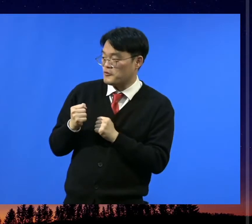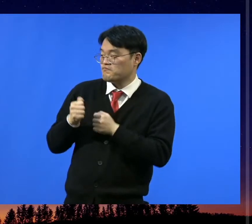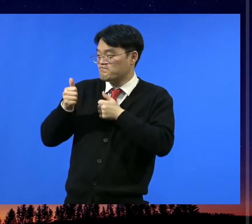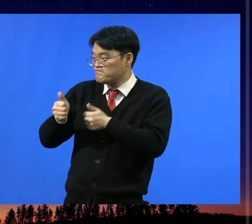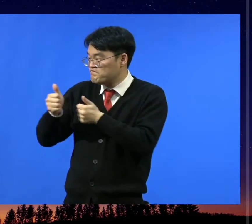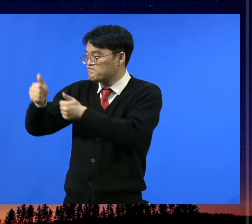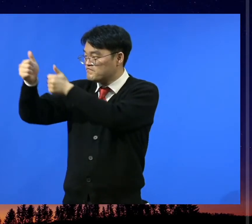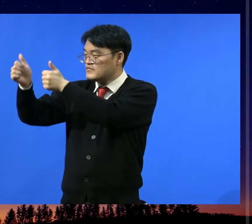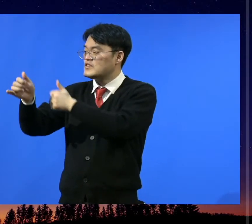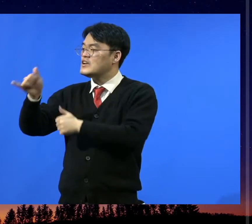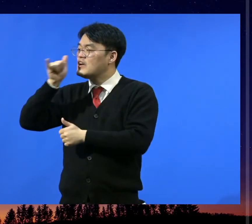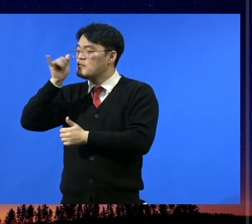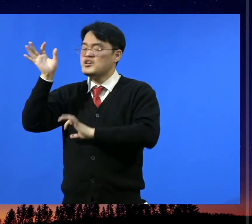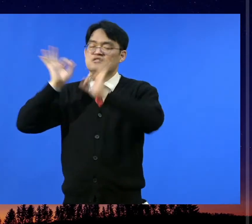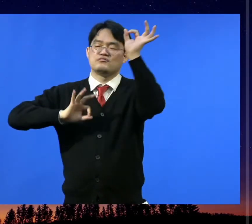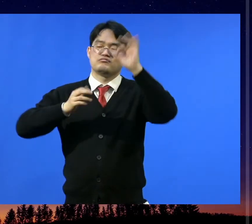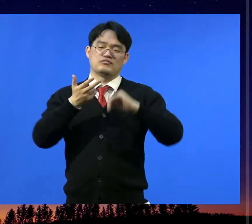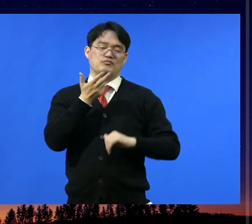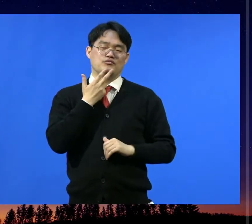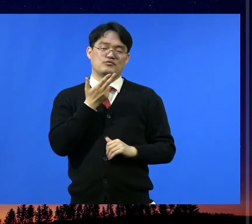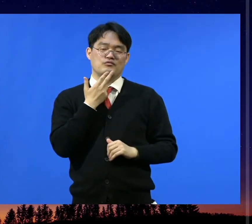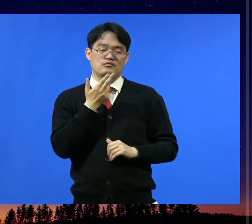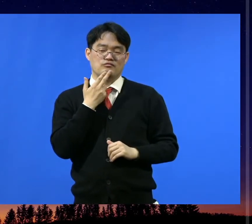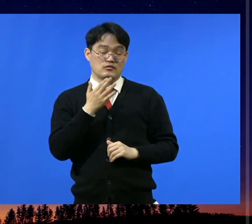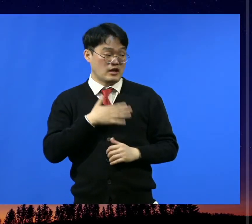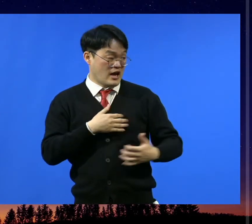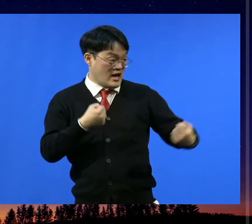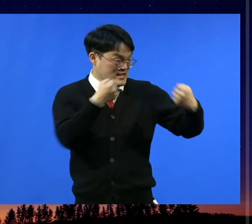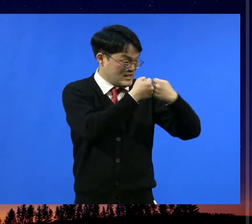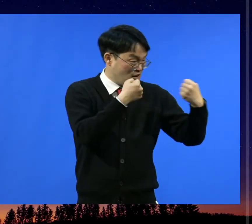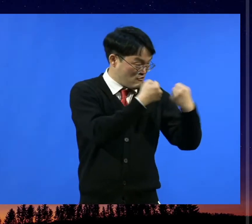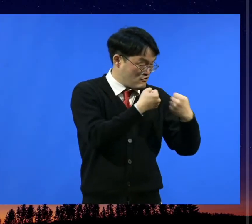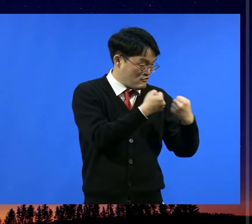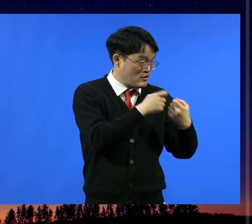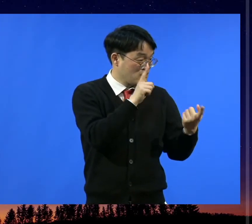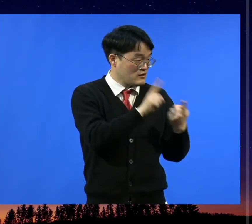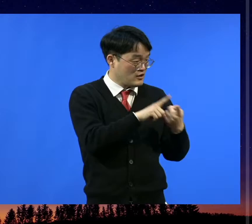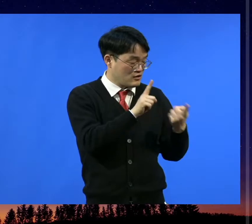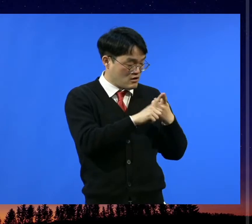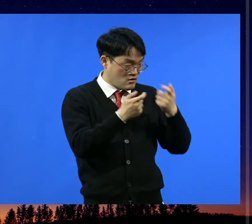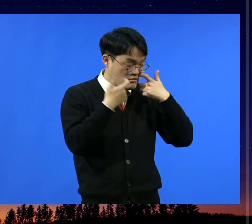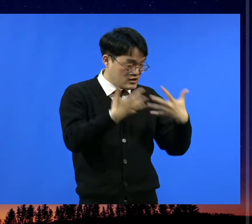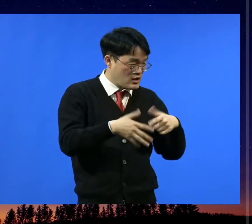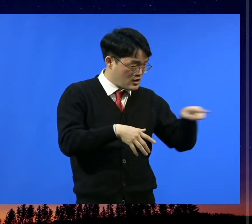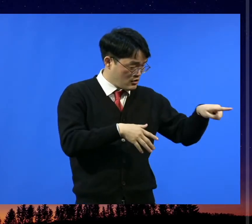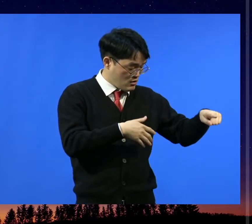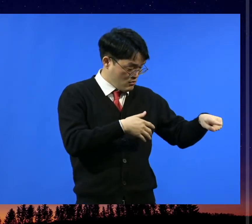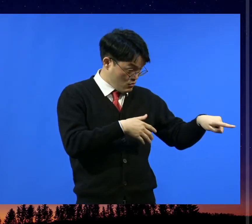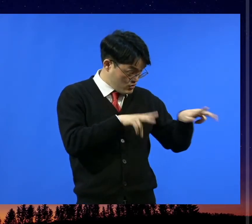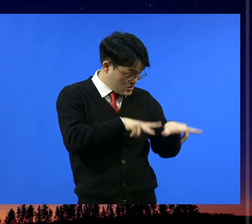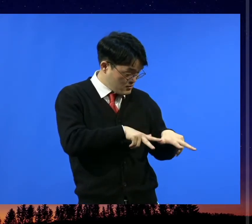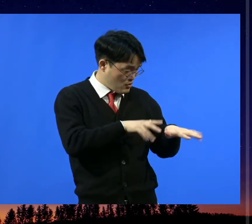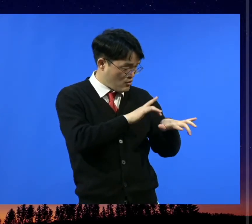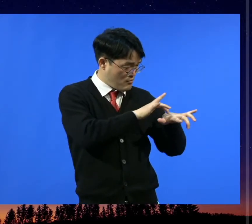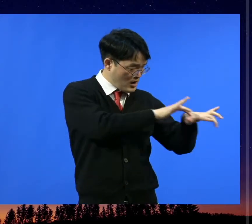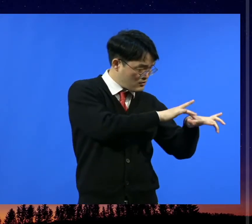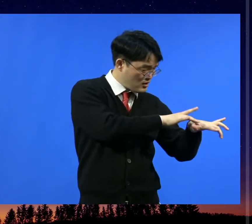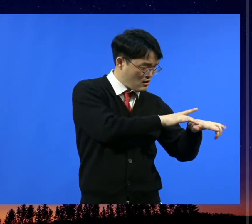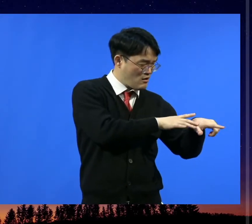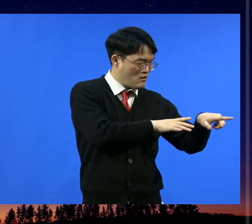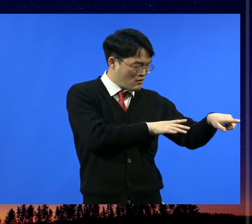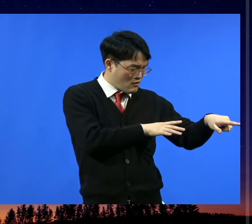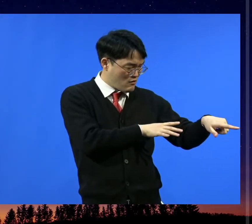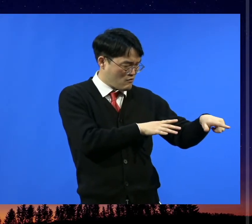그러니까 무엇과 싸워야 되는지가 분명해지는 것입니다. 아, 이것과는 싸워야 되는 거, 이거 마귀가 그런 거구나. 그런데 기도하지 않으면 어떻게 엉뚱한 싸움을